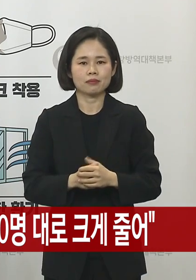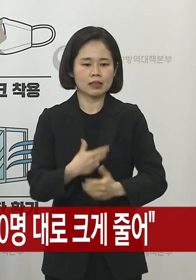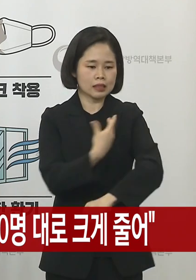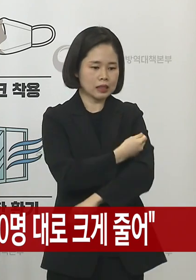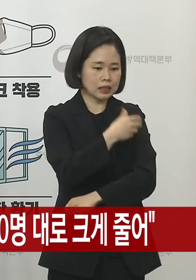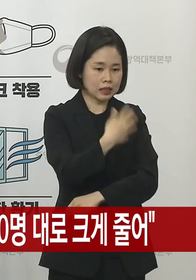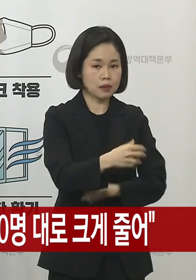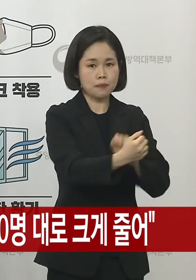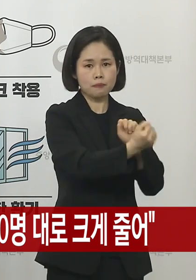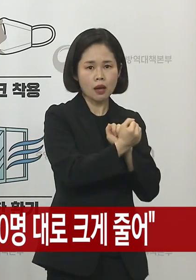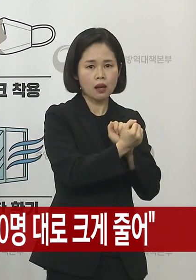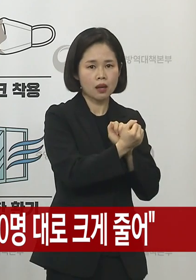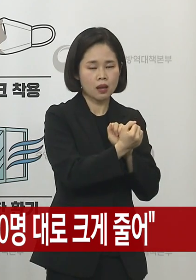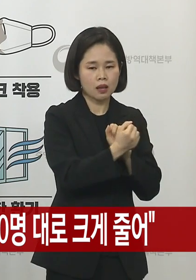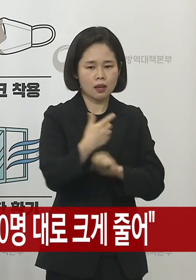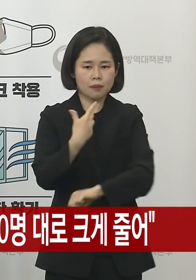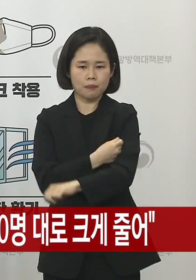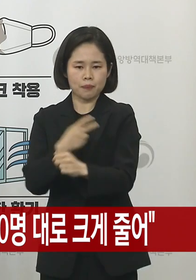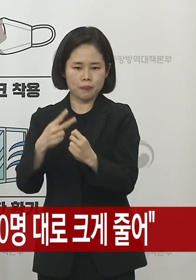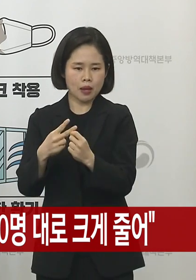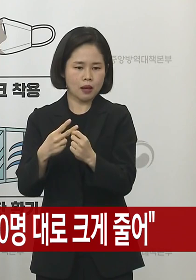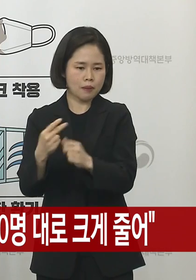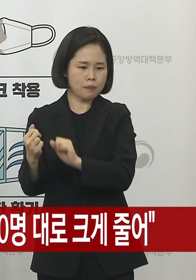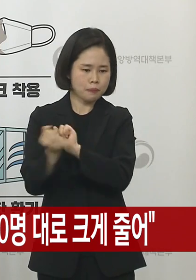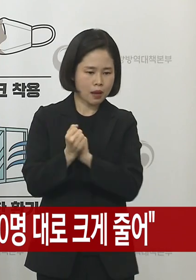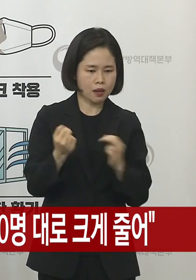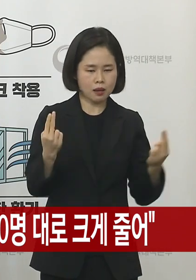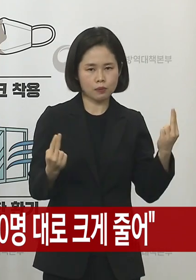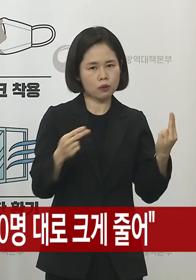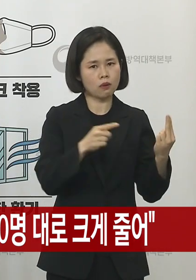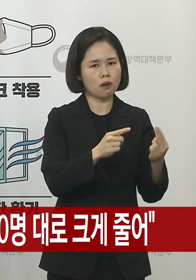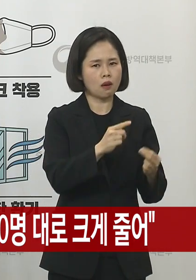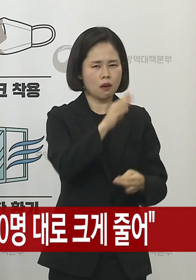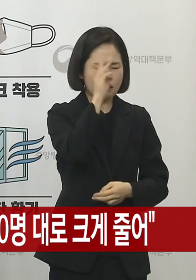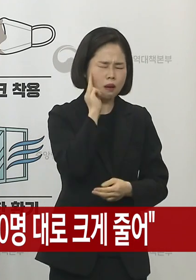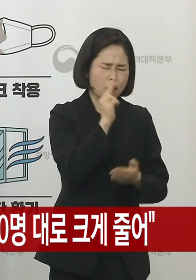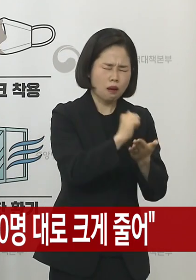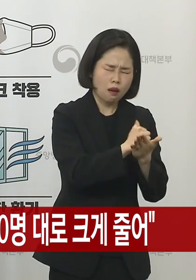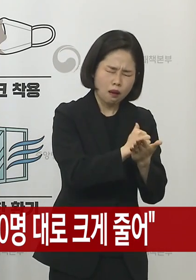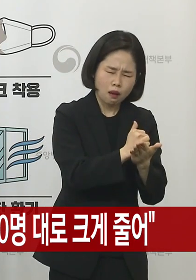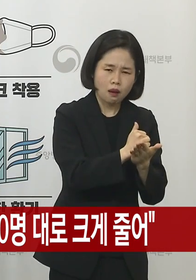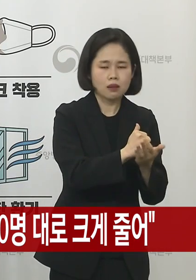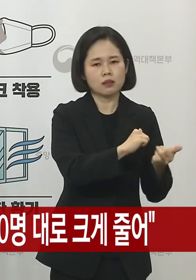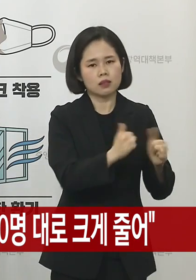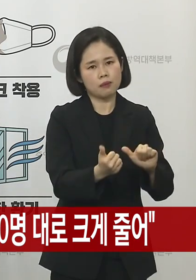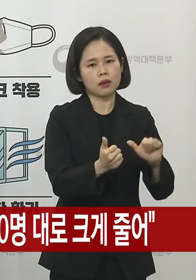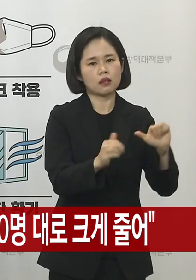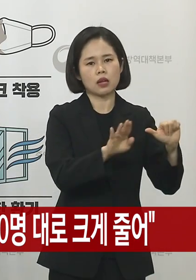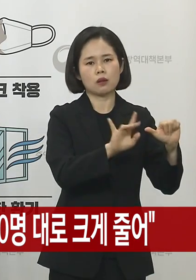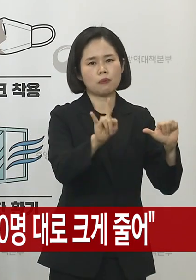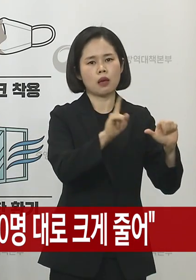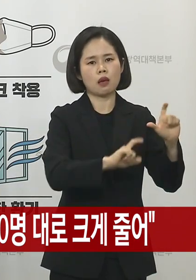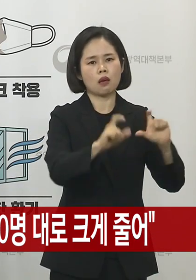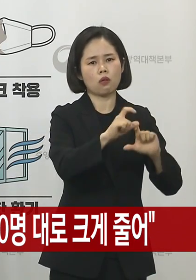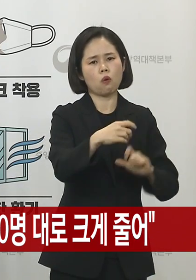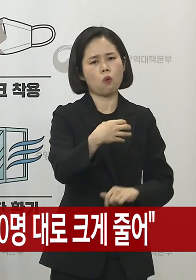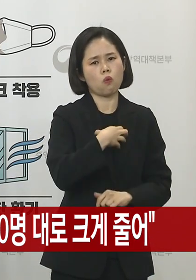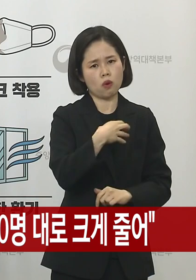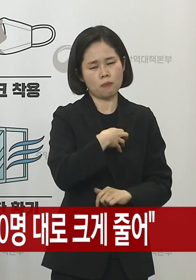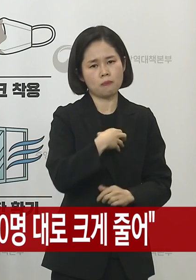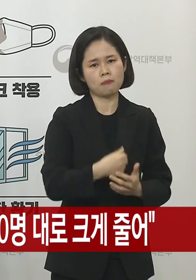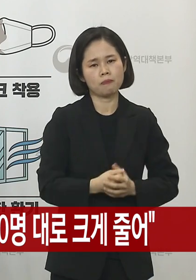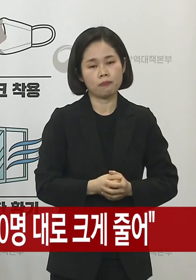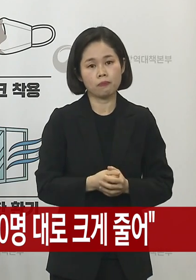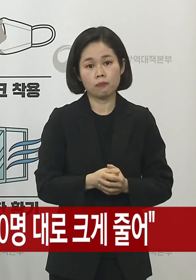미접종군은 확진 시 2차 접종 후 확진자보다도 중증 및 사망 위험은 5배가 높았습니다. 이러한